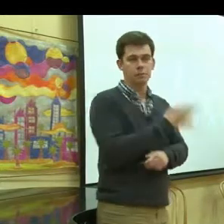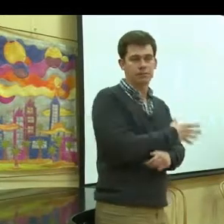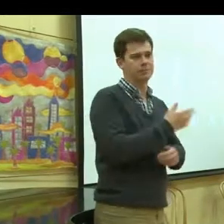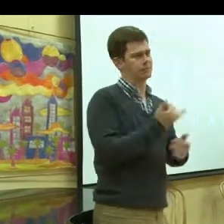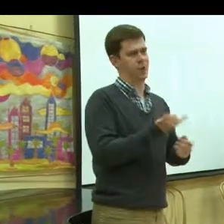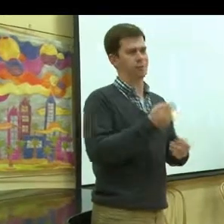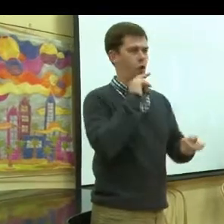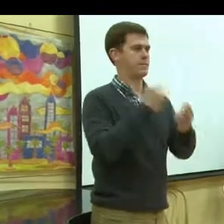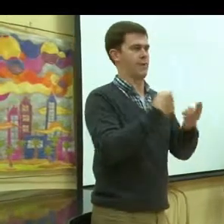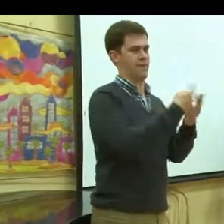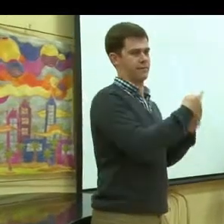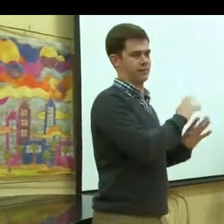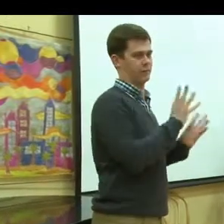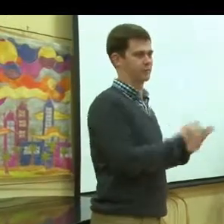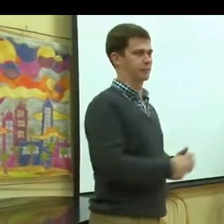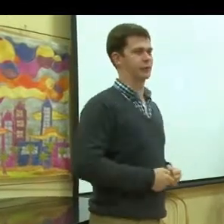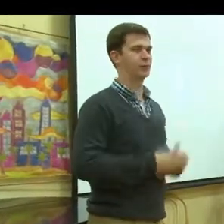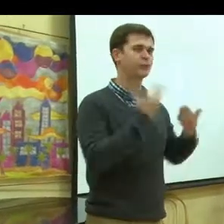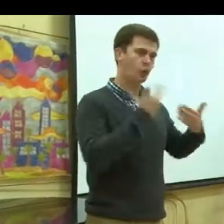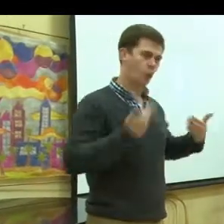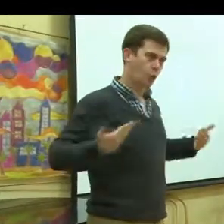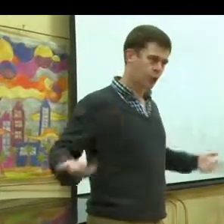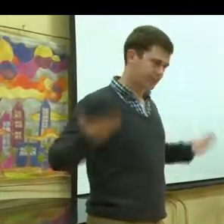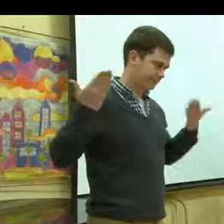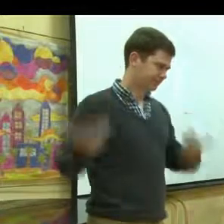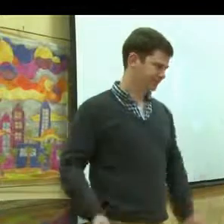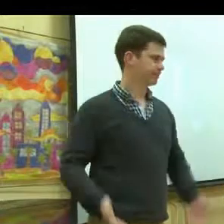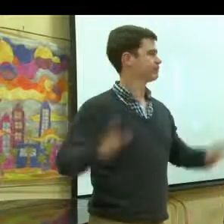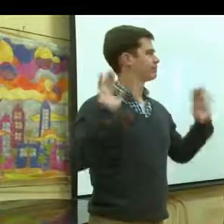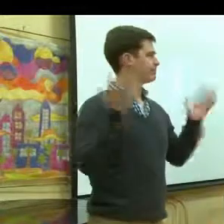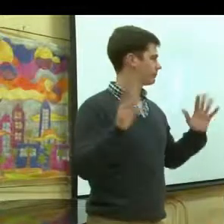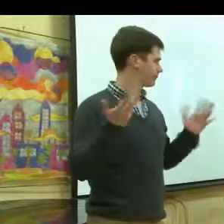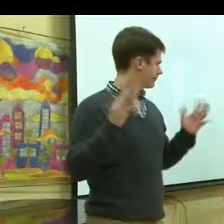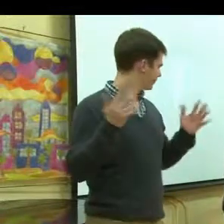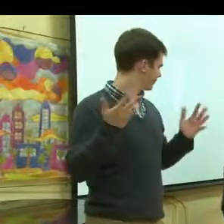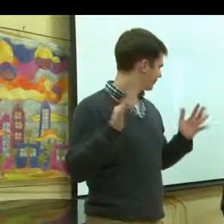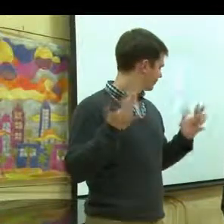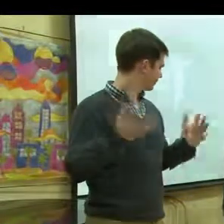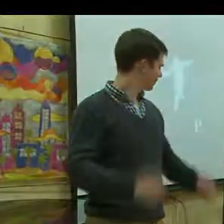z chęcią odpowiemy. Dziękujemy.